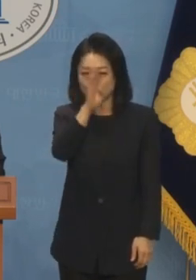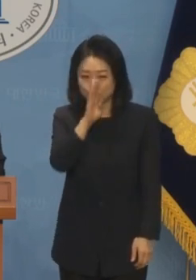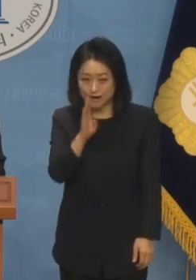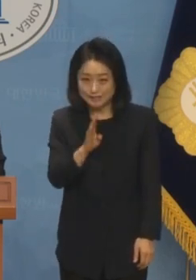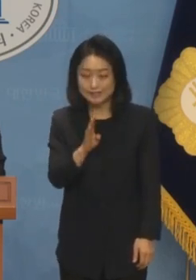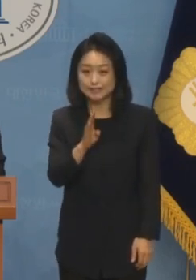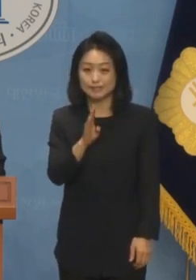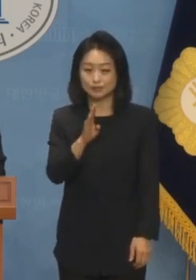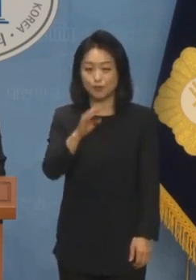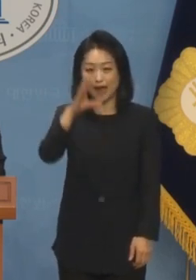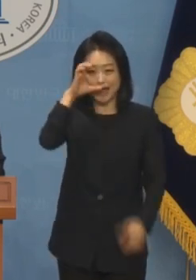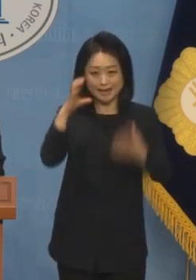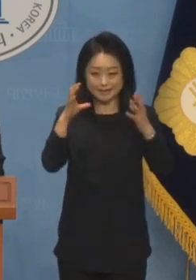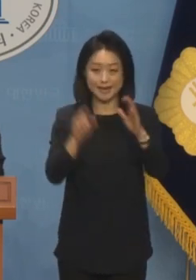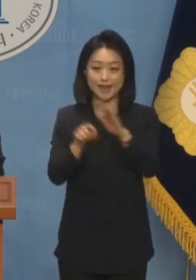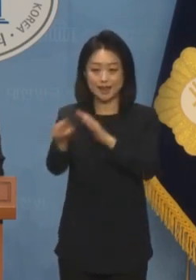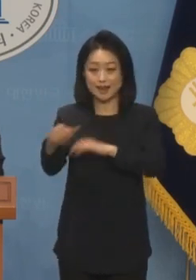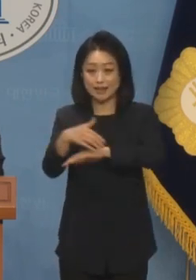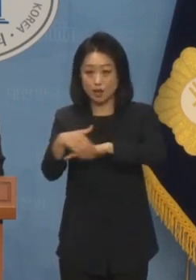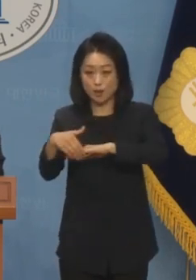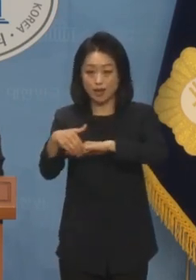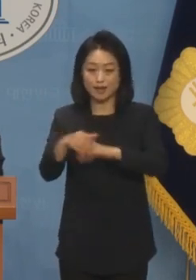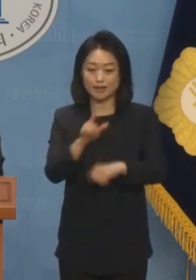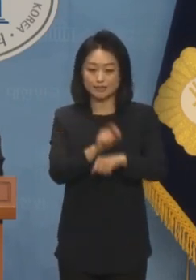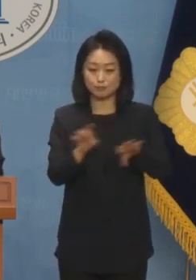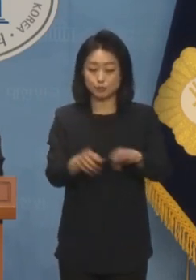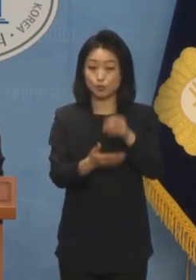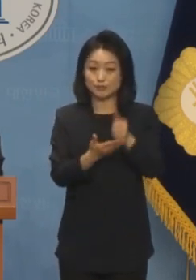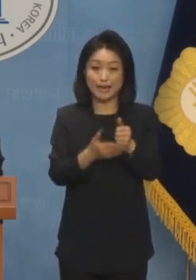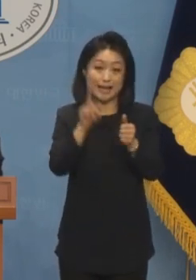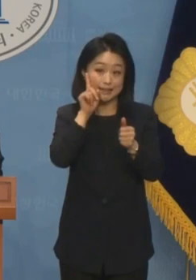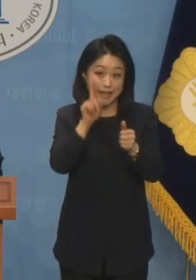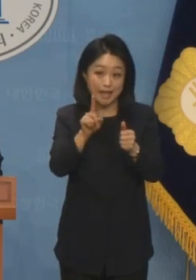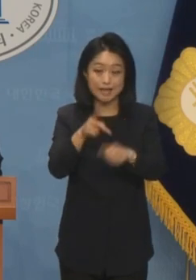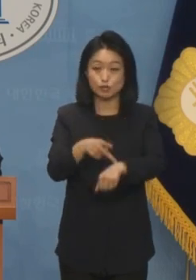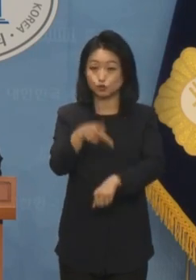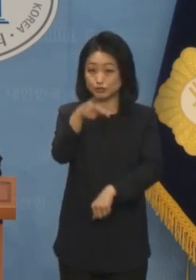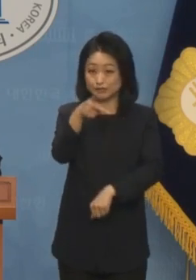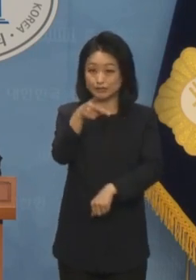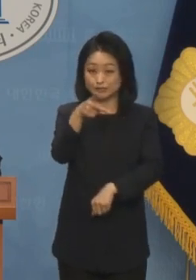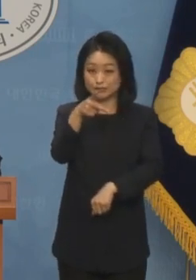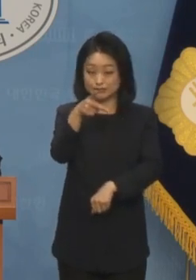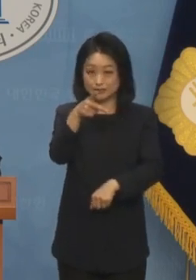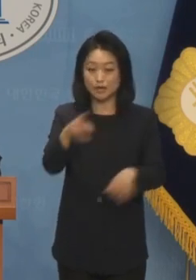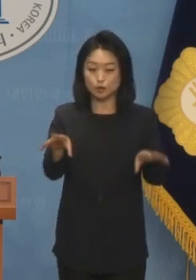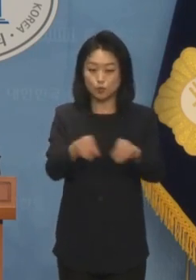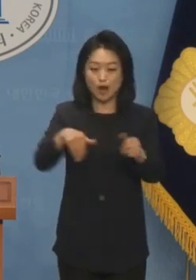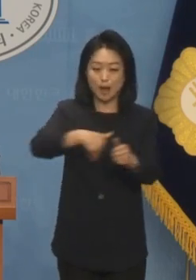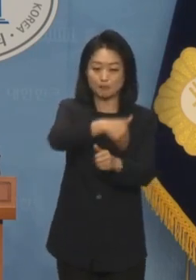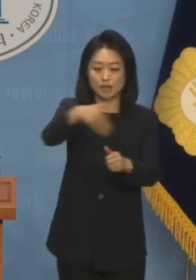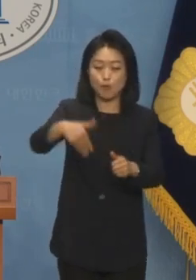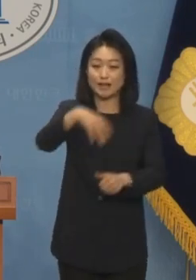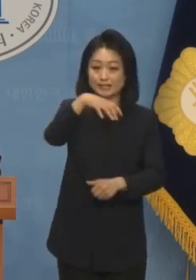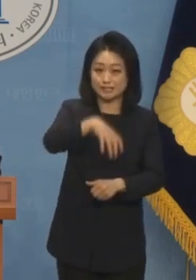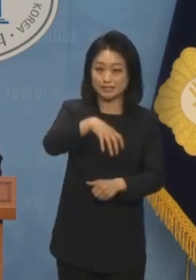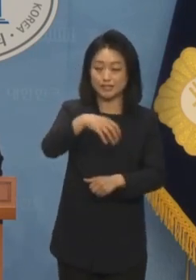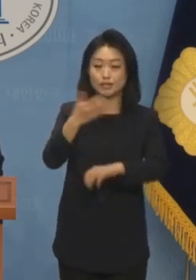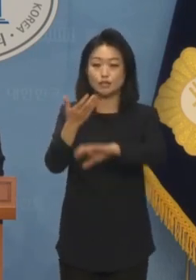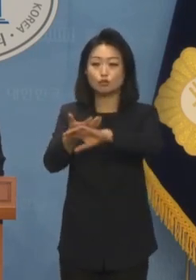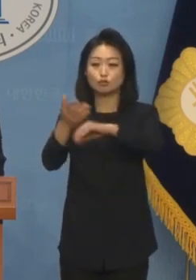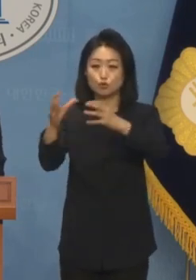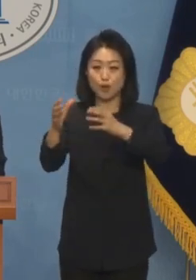예정입니다. 백재현 국회 사무총장은 내일 오후 2시 국회 종합상황실에서